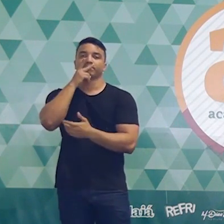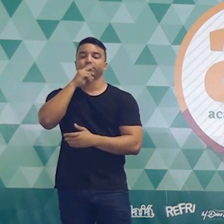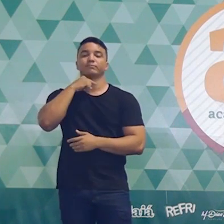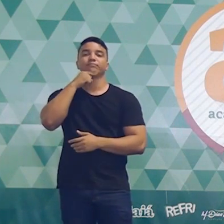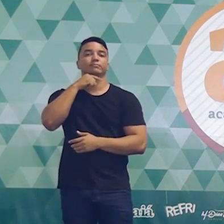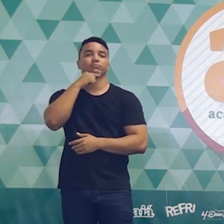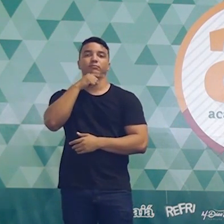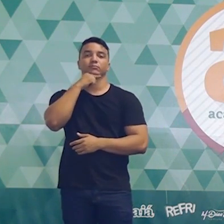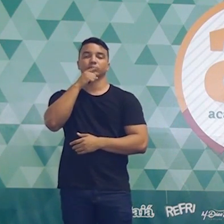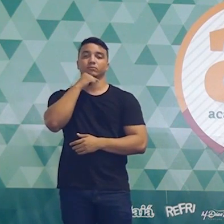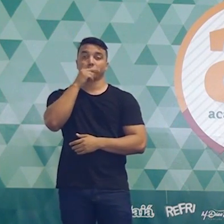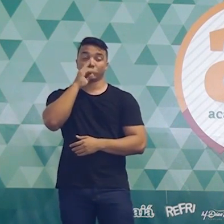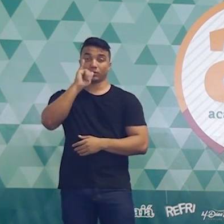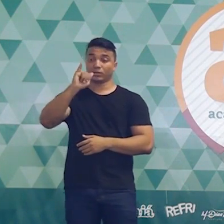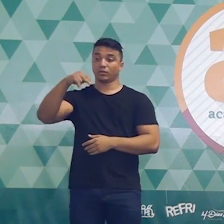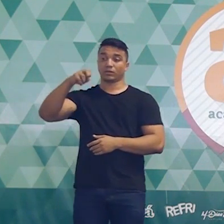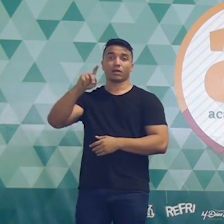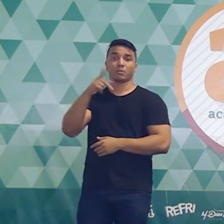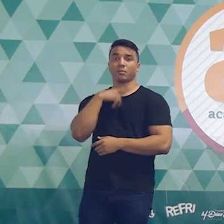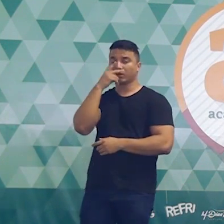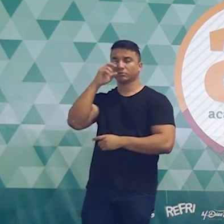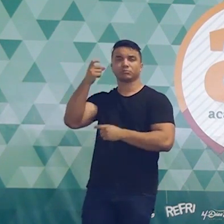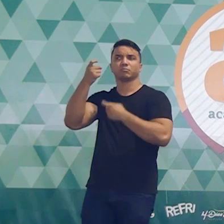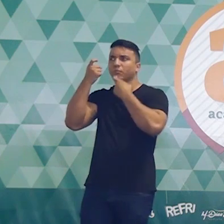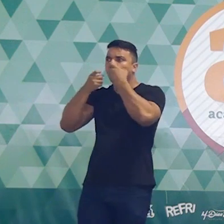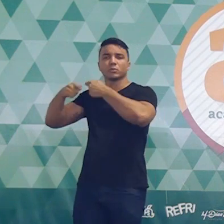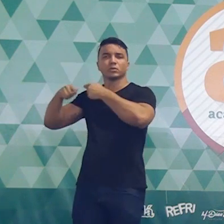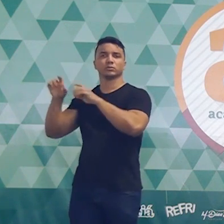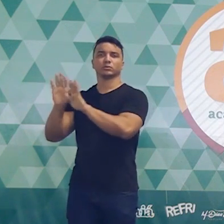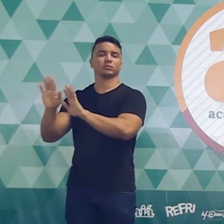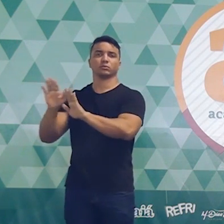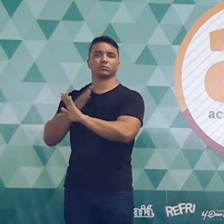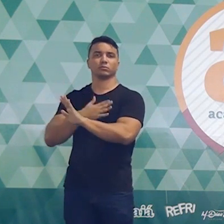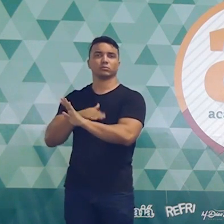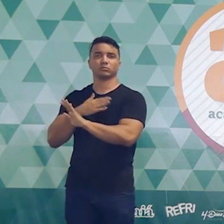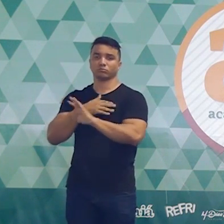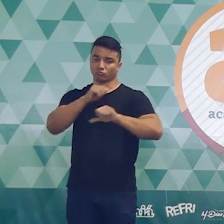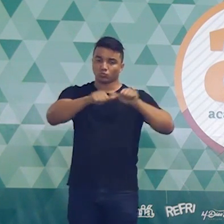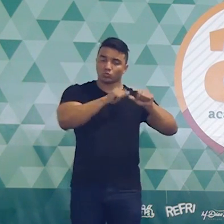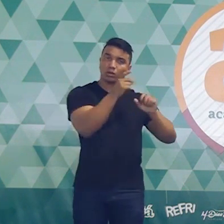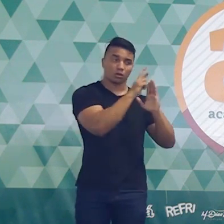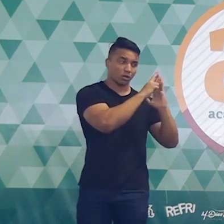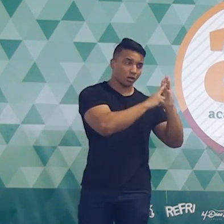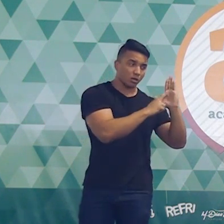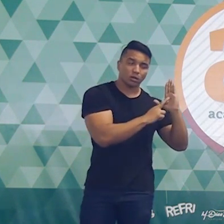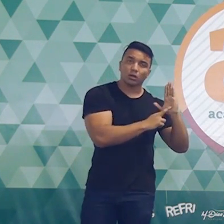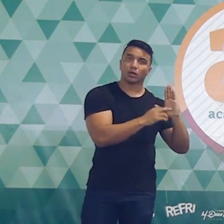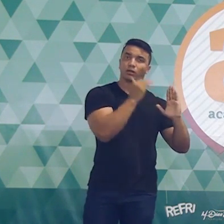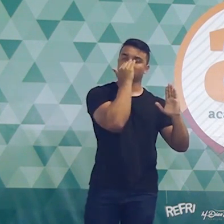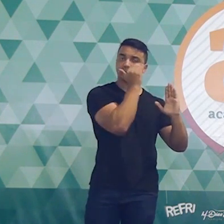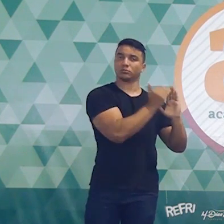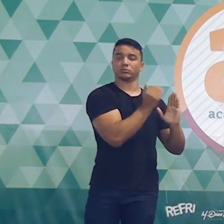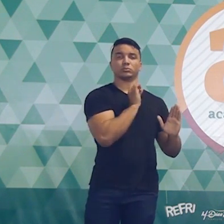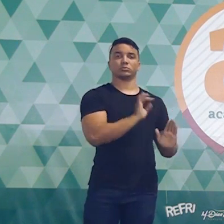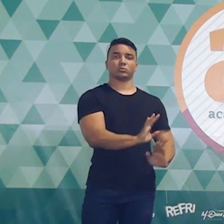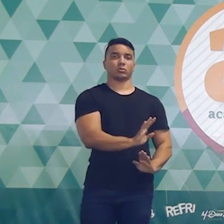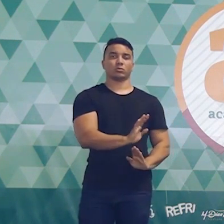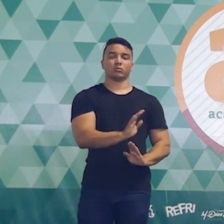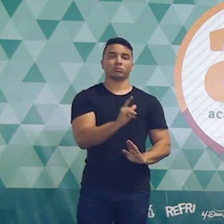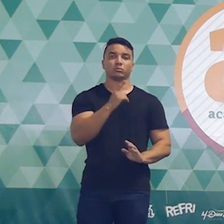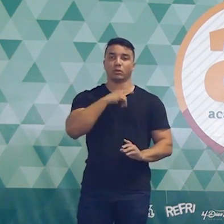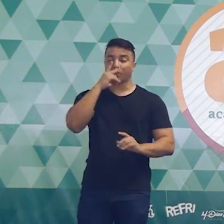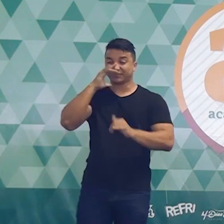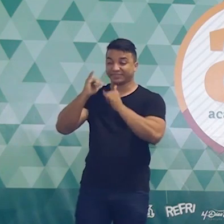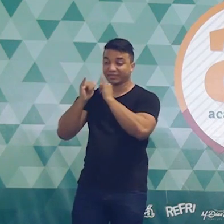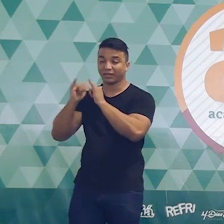funciona. E o INEP já deixou todo mundo tranquilo, dizendo, olha, nós não vamos modificar nosso critério. Então, essa discussão só estou fazendo porque está na internet, está na televisão,